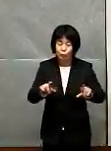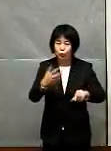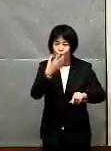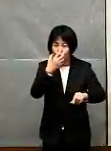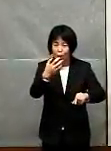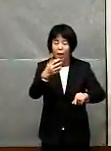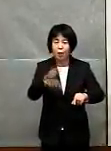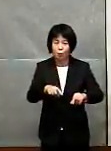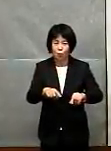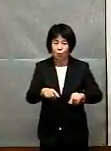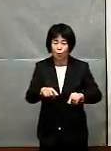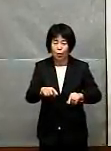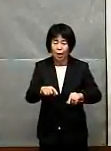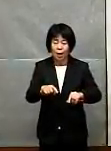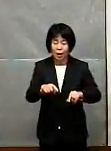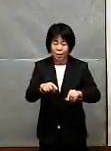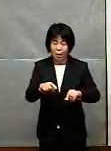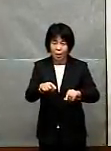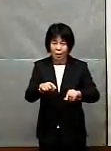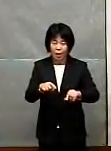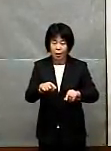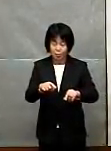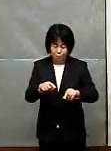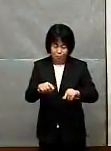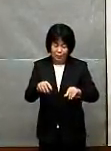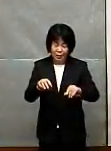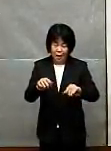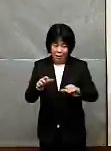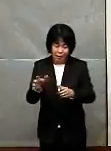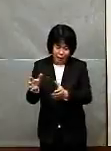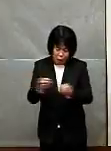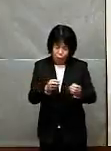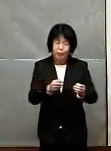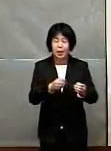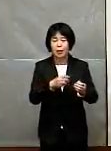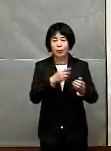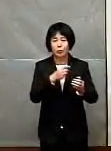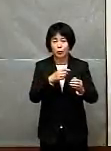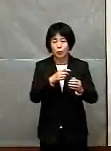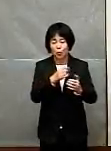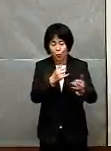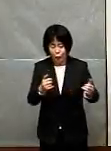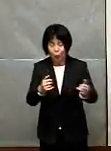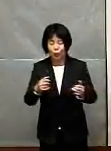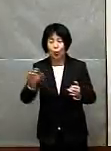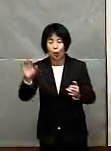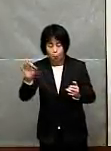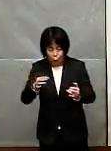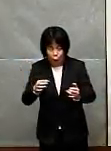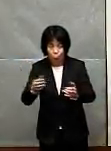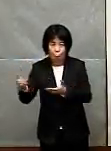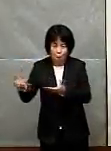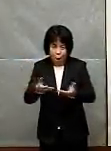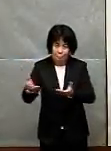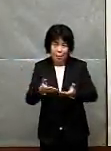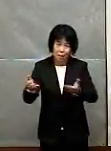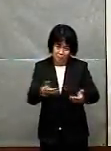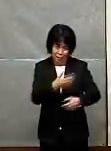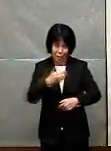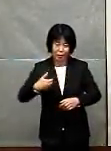ね、大量の人や物を運びます。まあ、本当